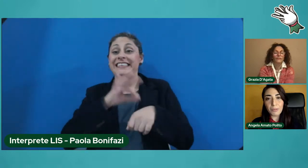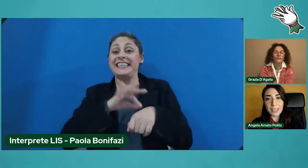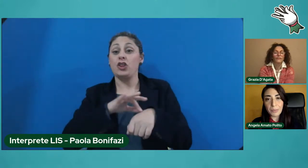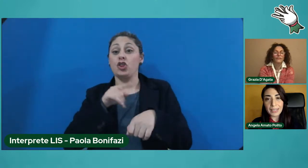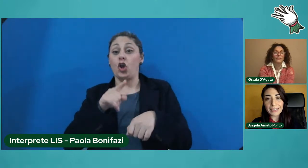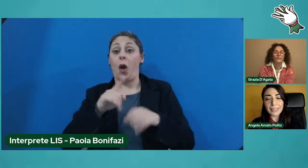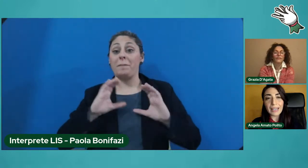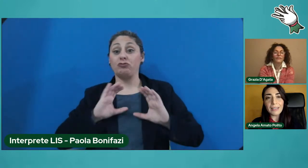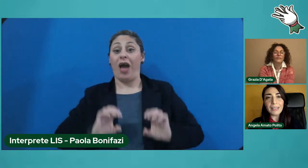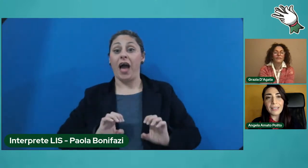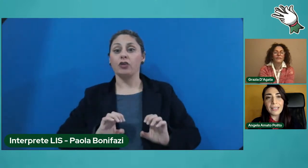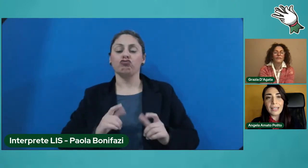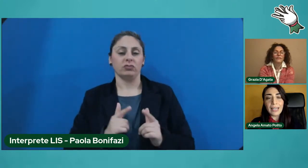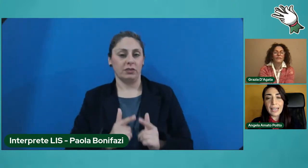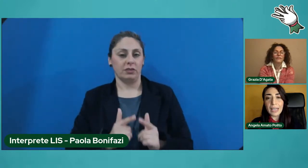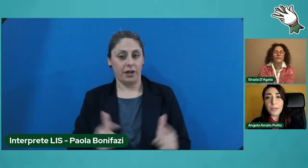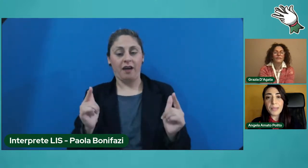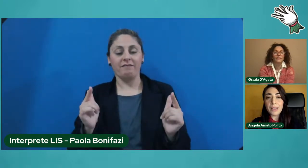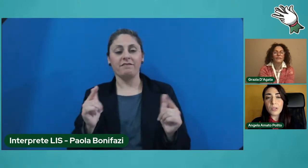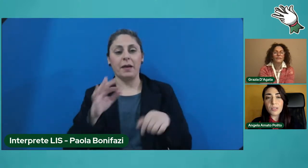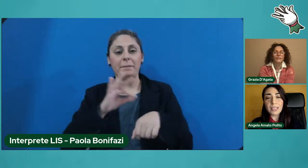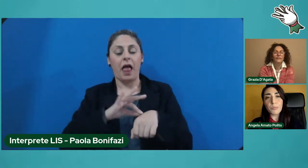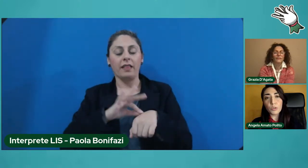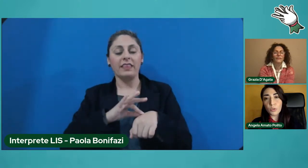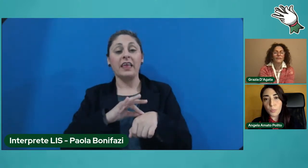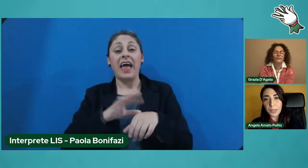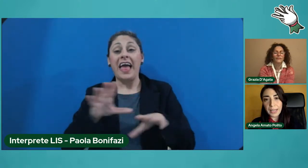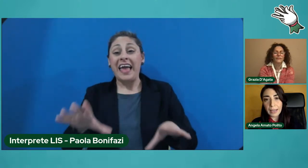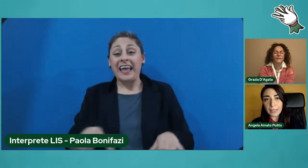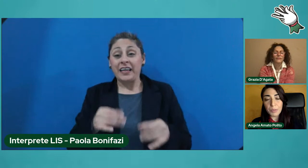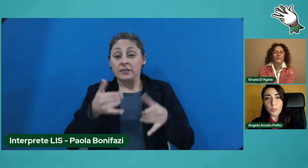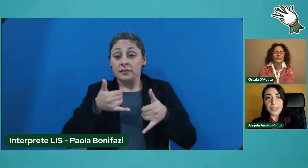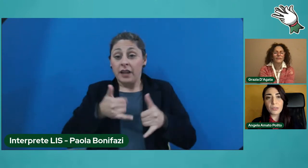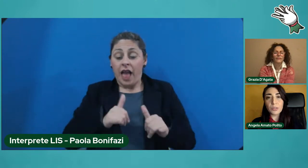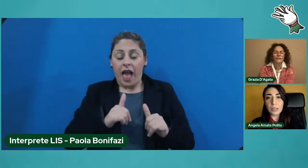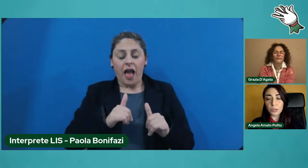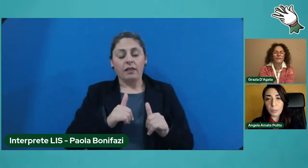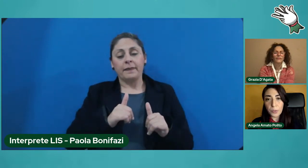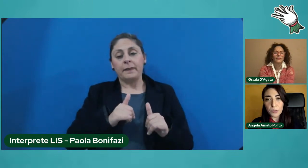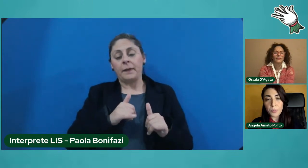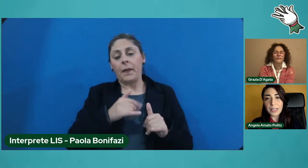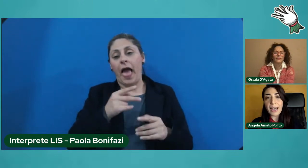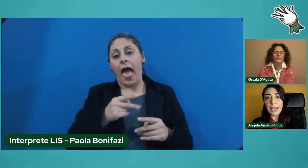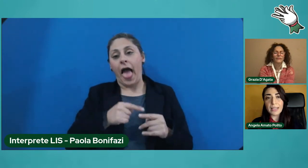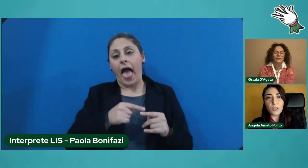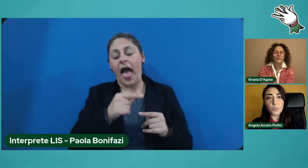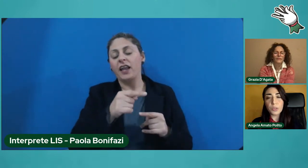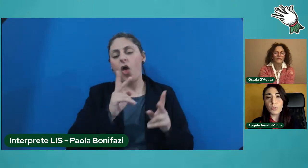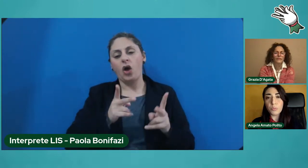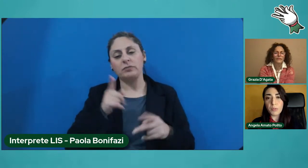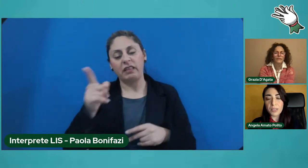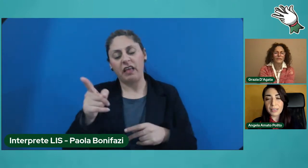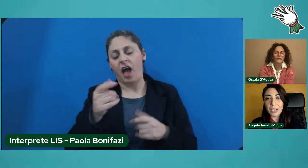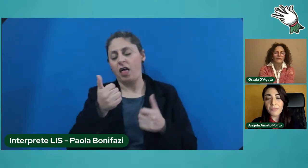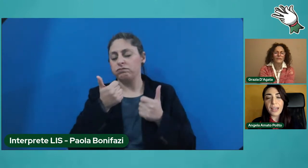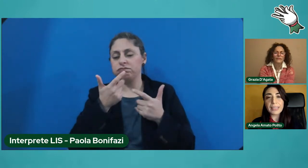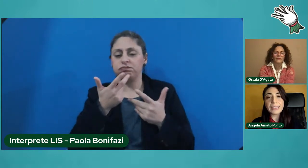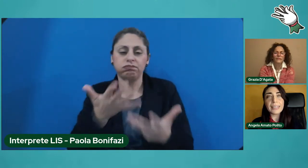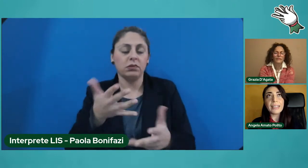di questa malattia e i primi anni sono stati molto complicati. Abbiamo passato tanto tempo in ospedale, ha subito numerosi interventi